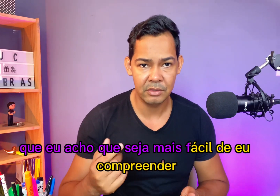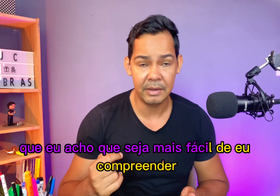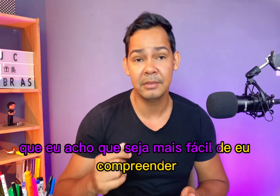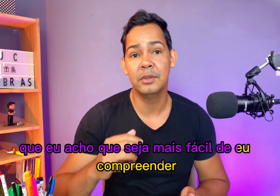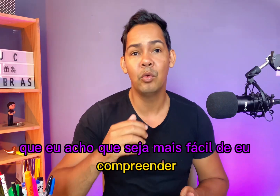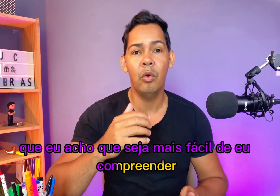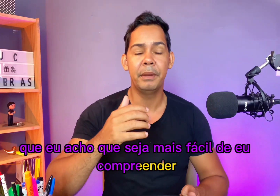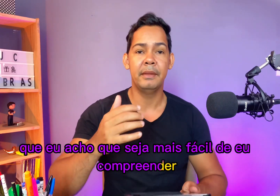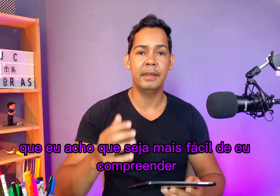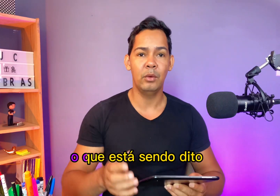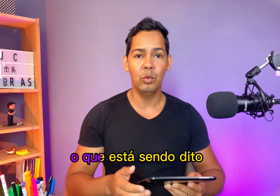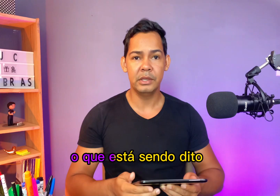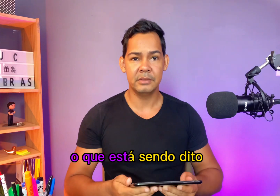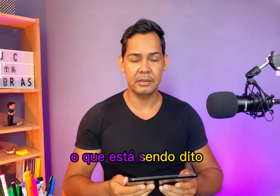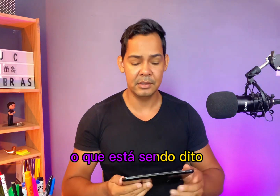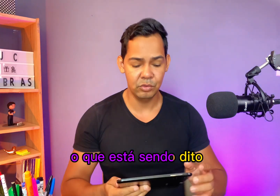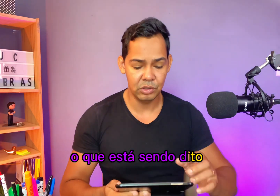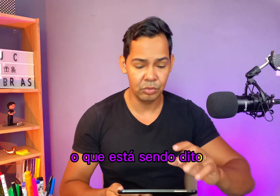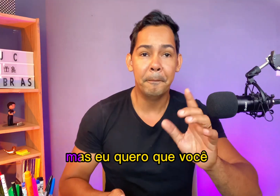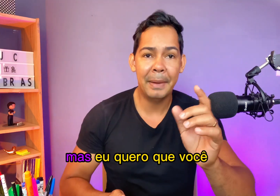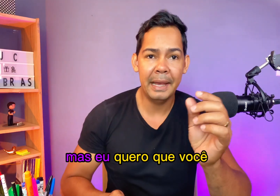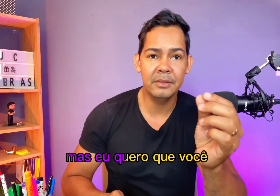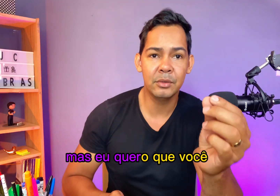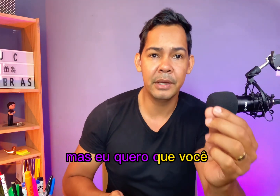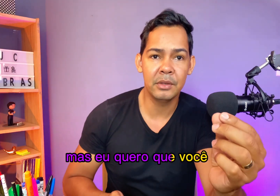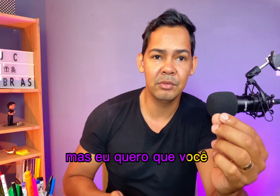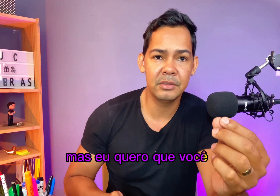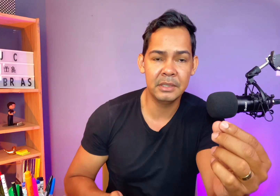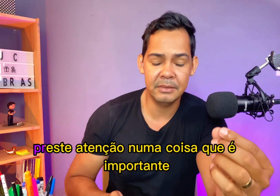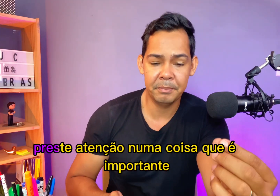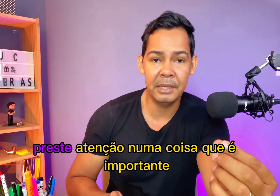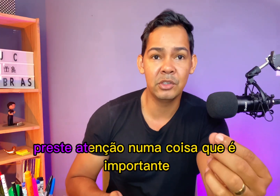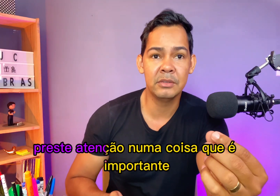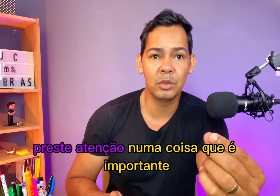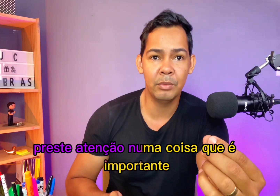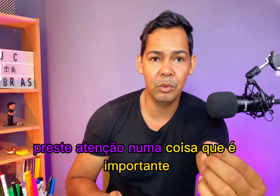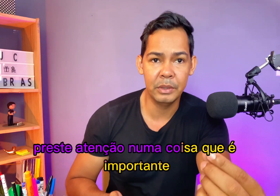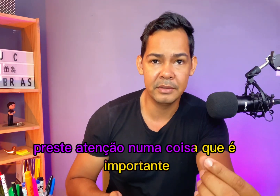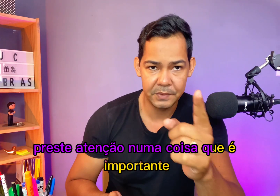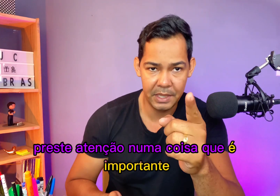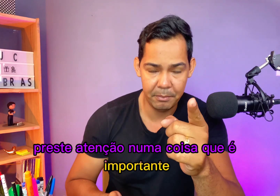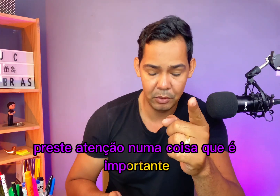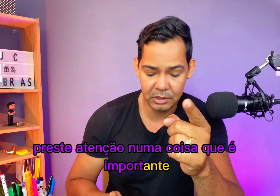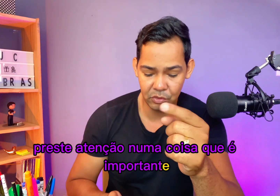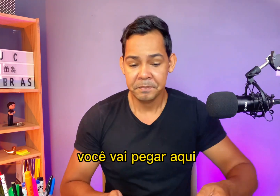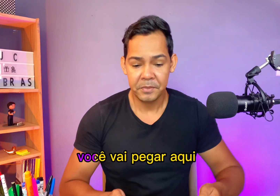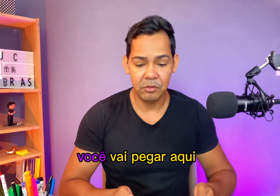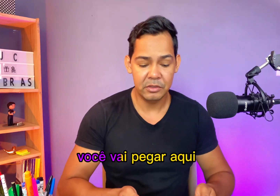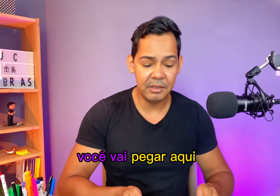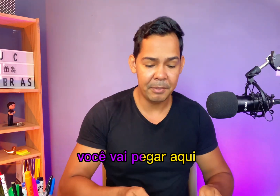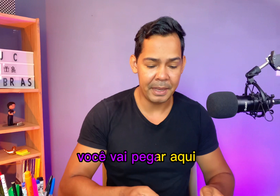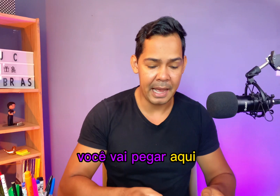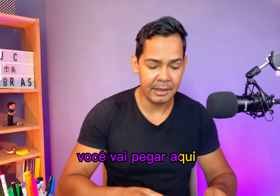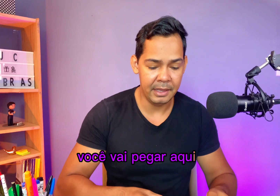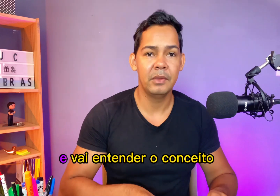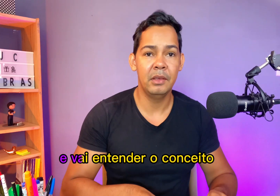fácil de eu compreender o que está sendo dito. Mas eu quero que você preste atenção numa coisa que é importante. Você vai pegar aqui e vai